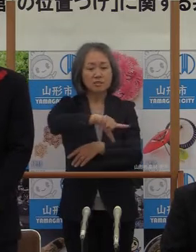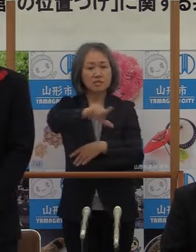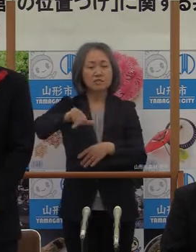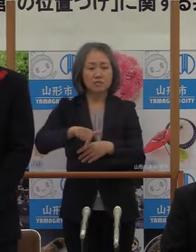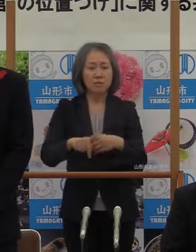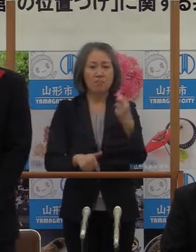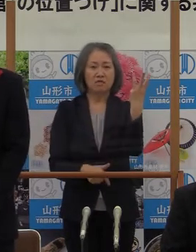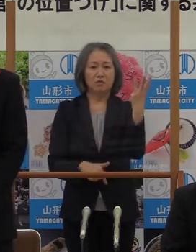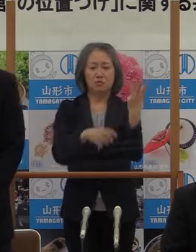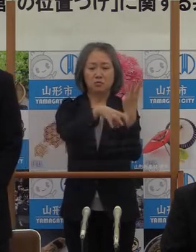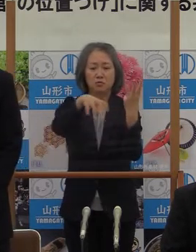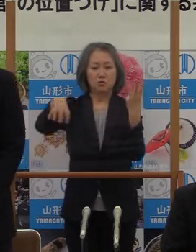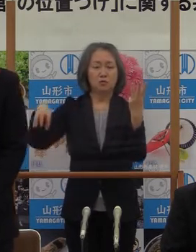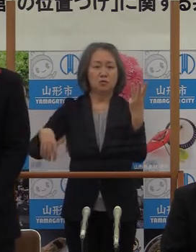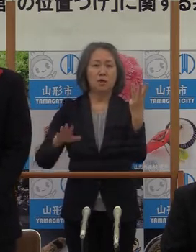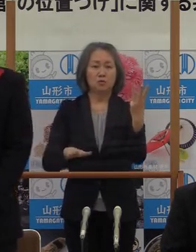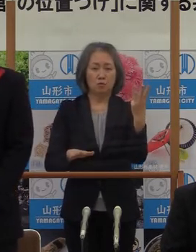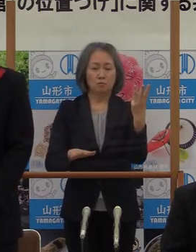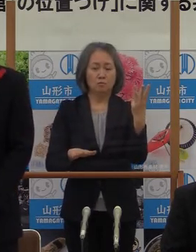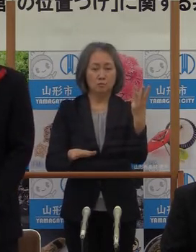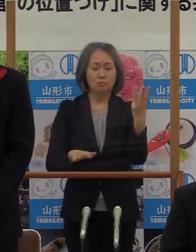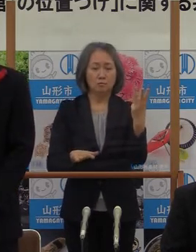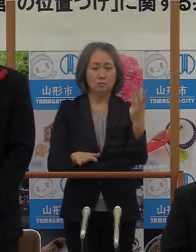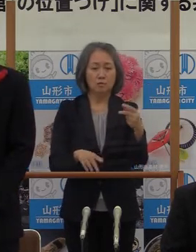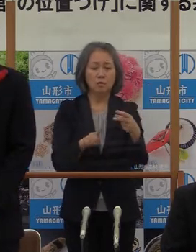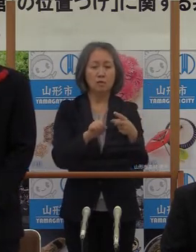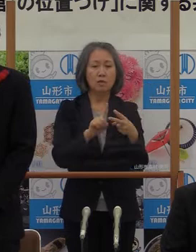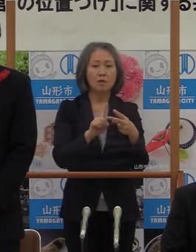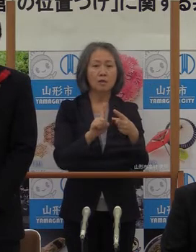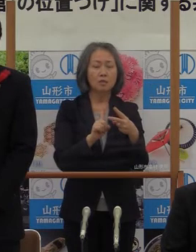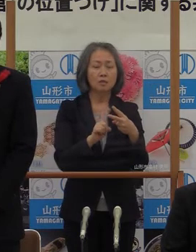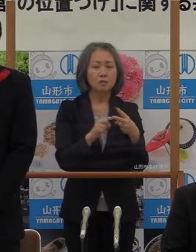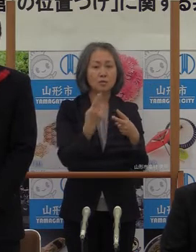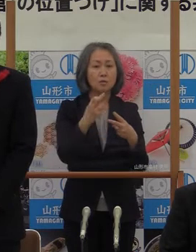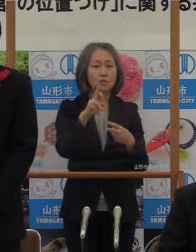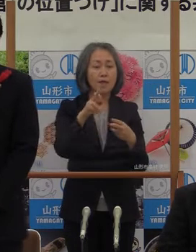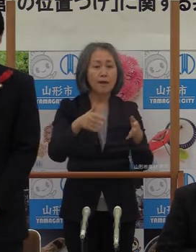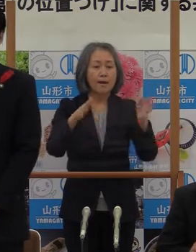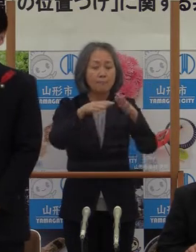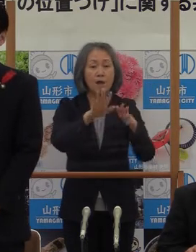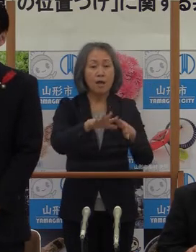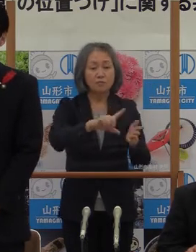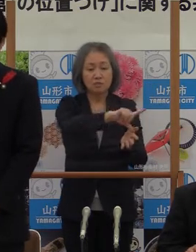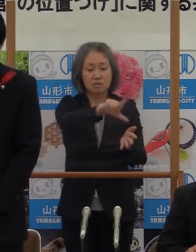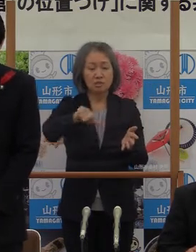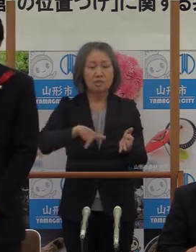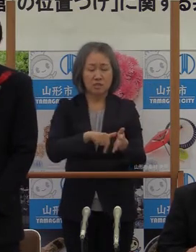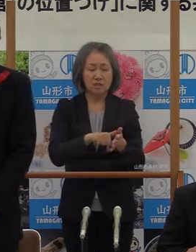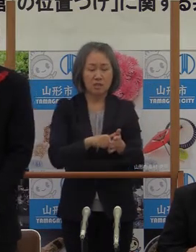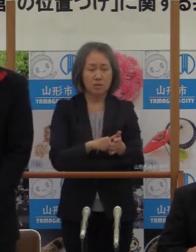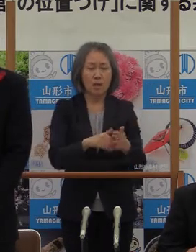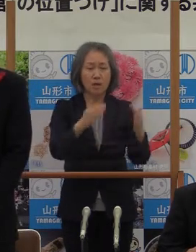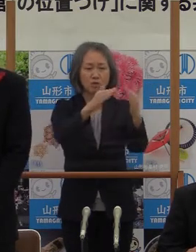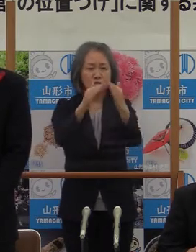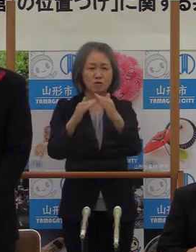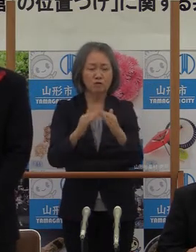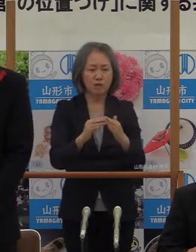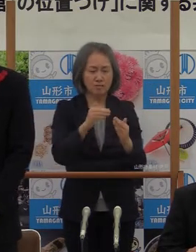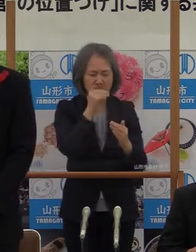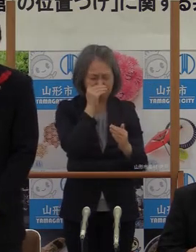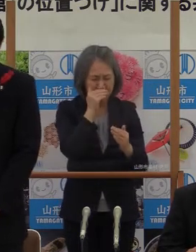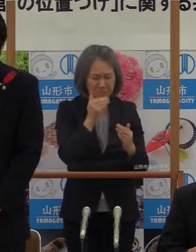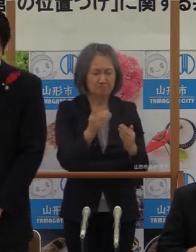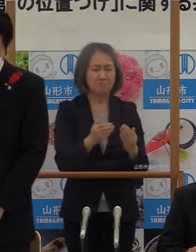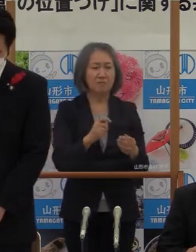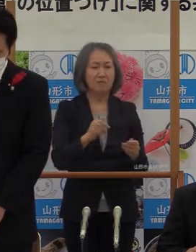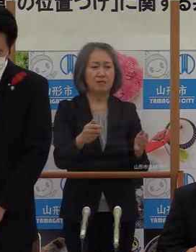。当該箇所を公園として整備することで、住宅が密集し最も用地